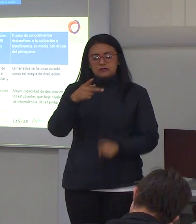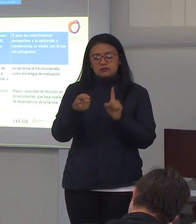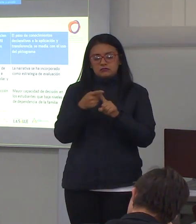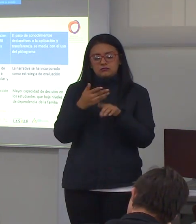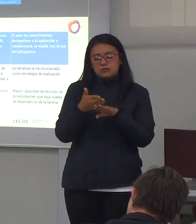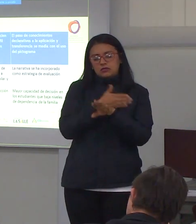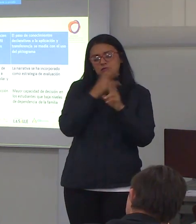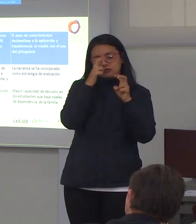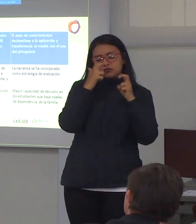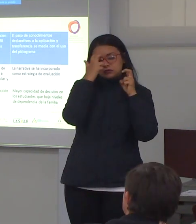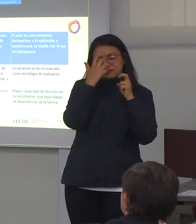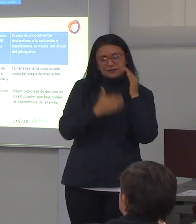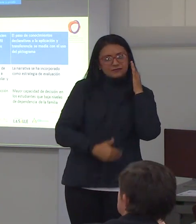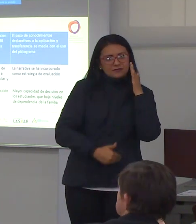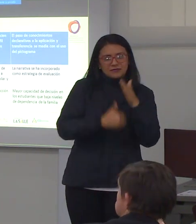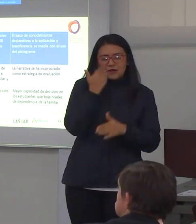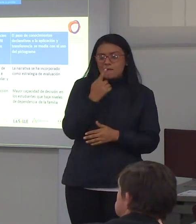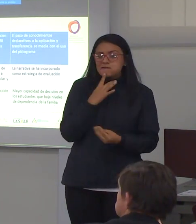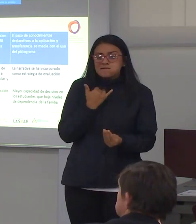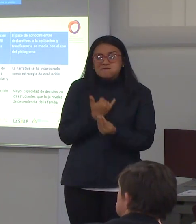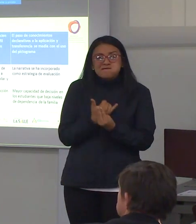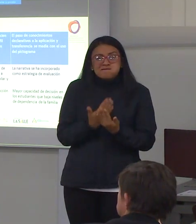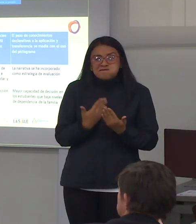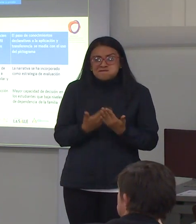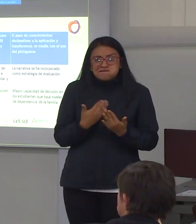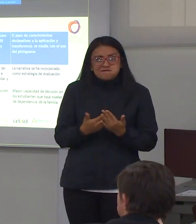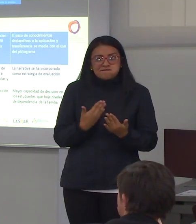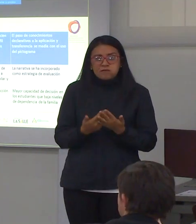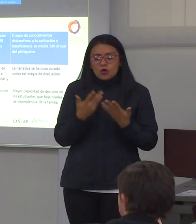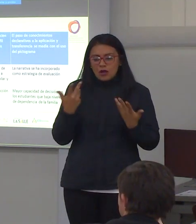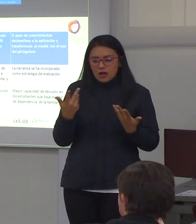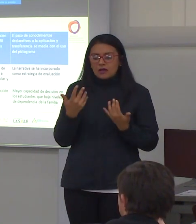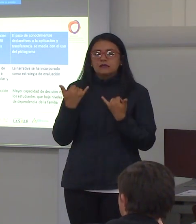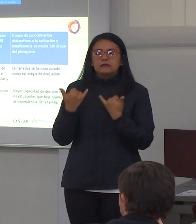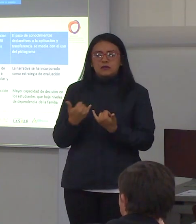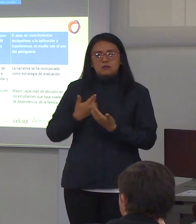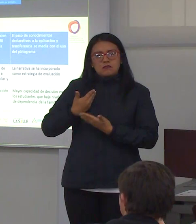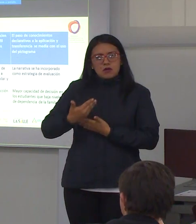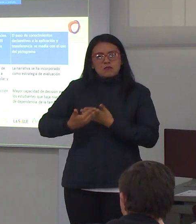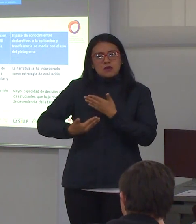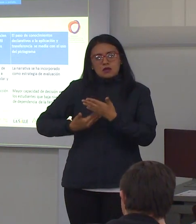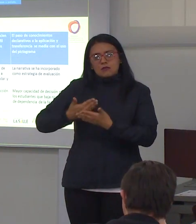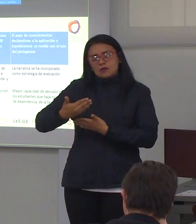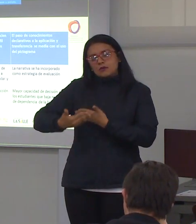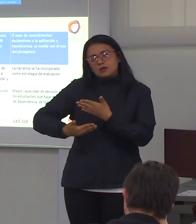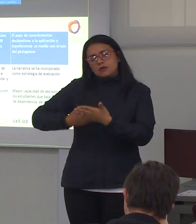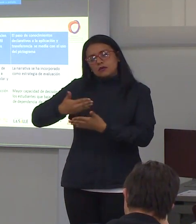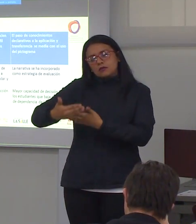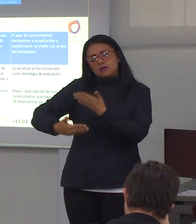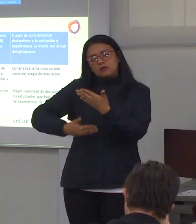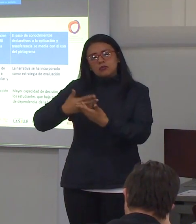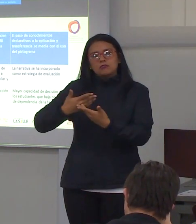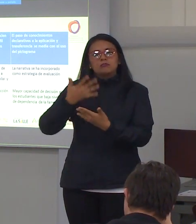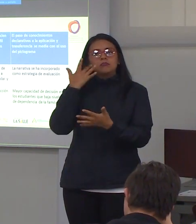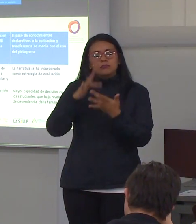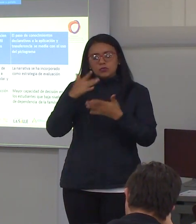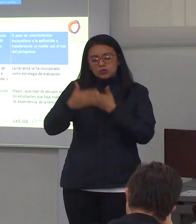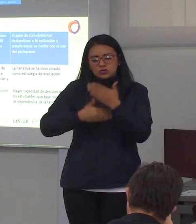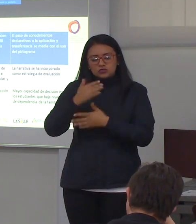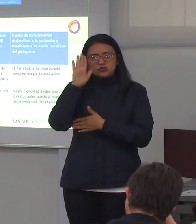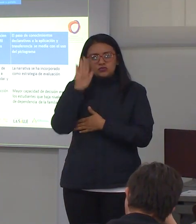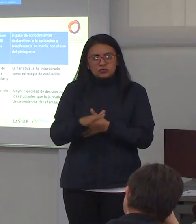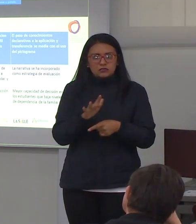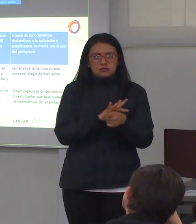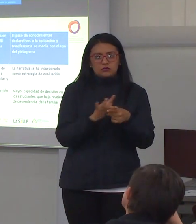esos conocimientos que son tácitos declarativos como tal y poco a poco llevarlos a procesos entonces de